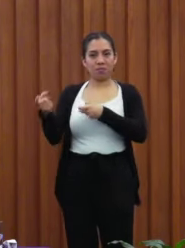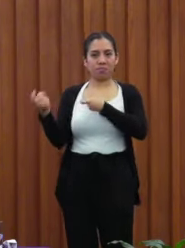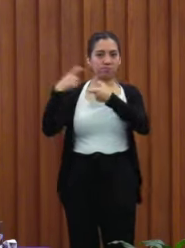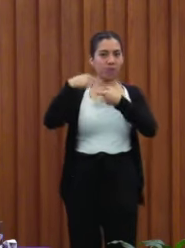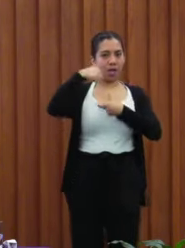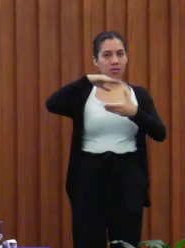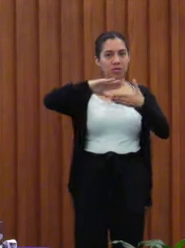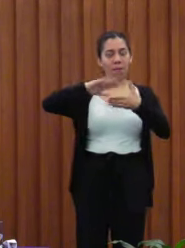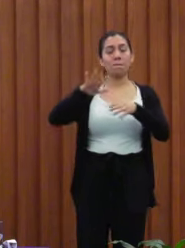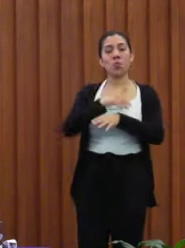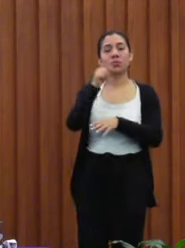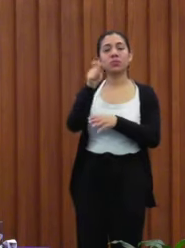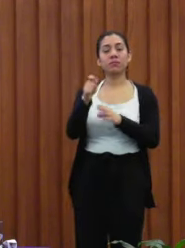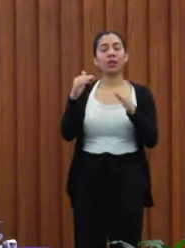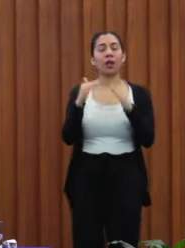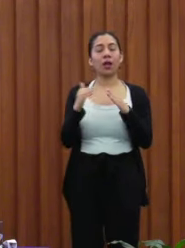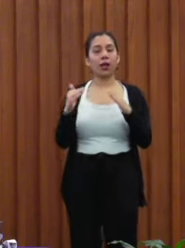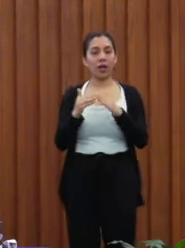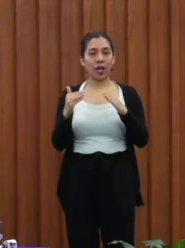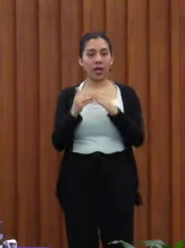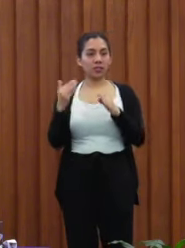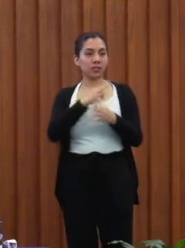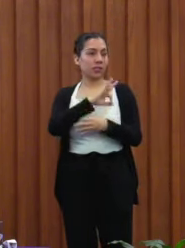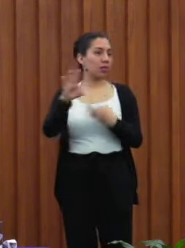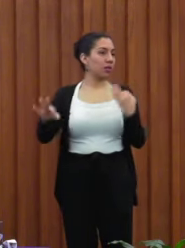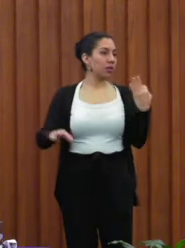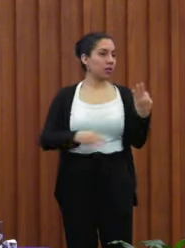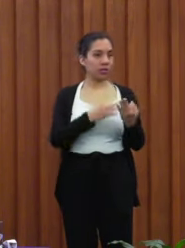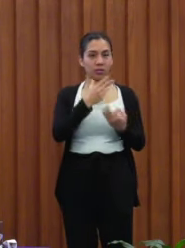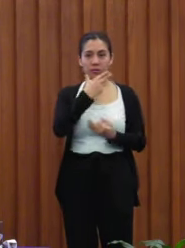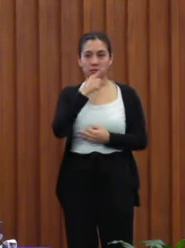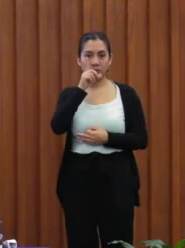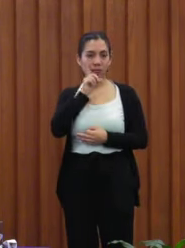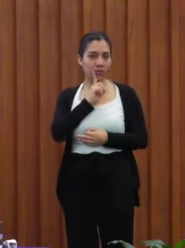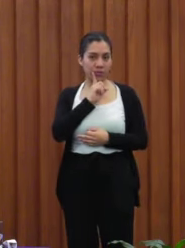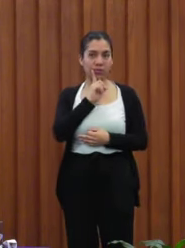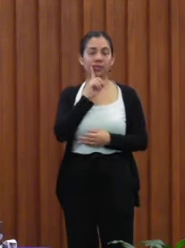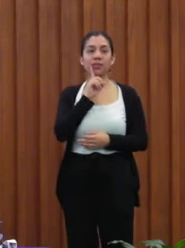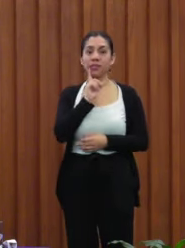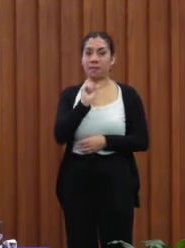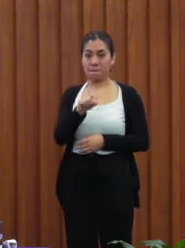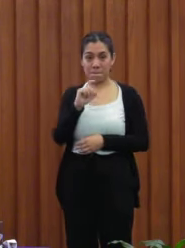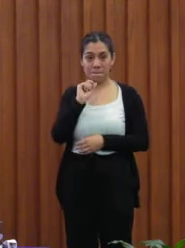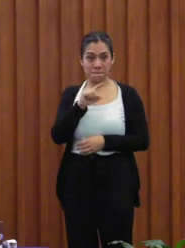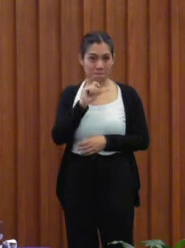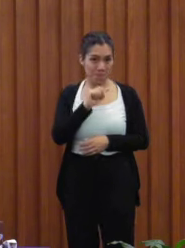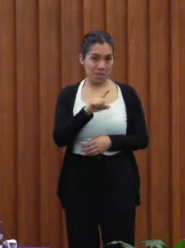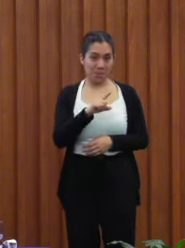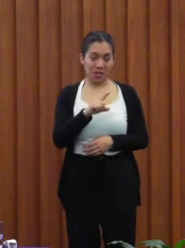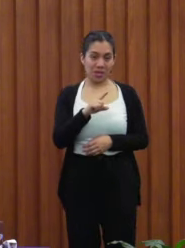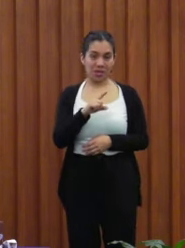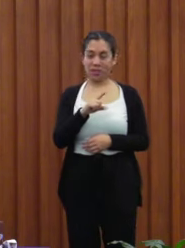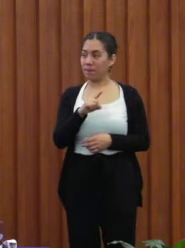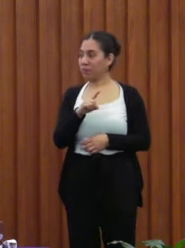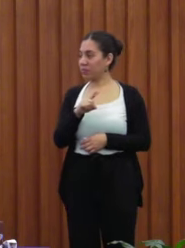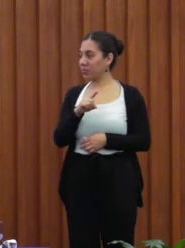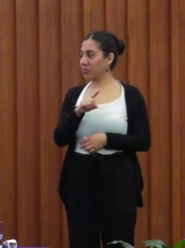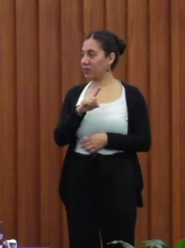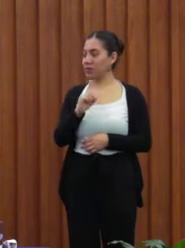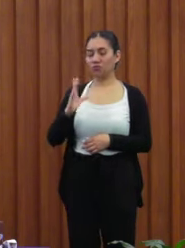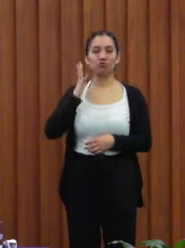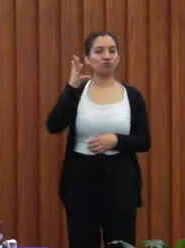Aquí es la casa, igual, no nada más de todos y todas y todos los que están aquí, sino especialmente tenemos mucho